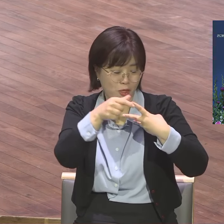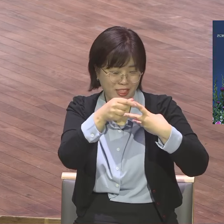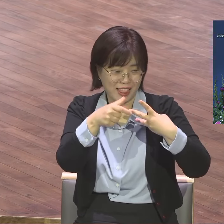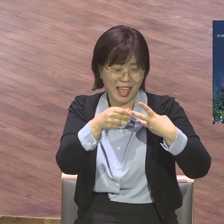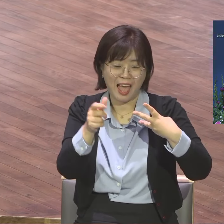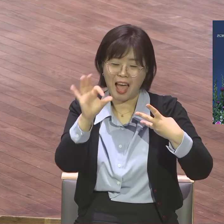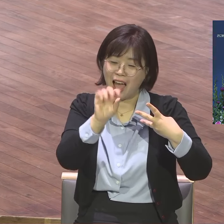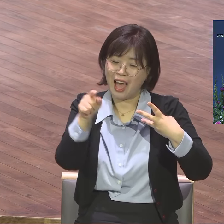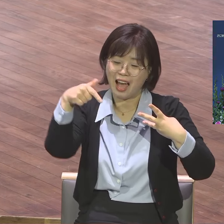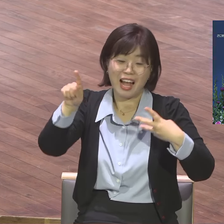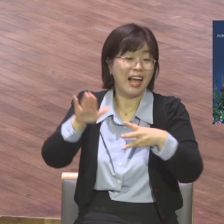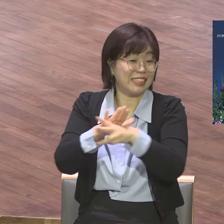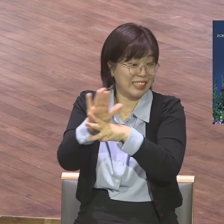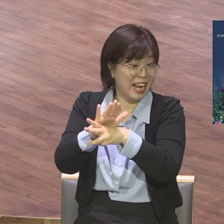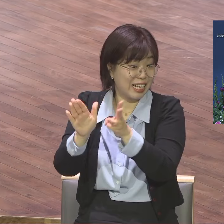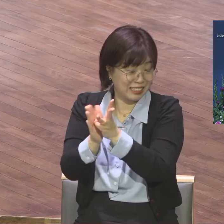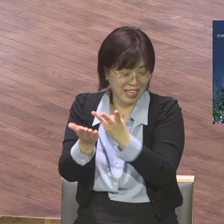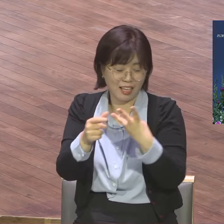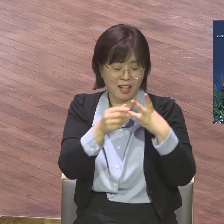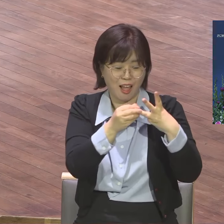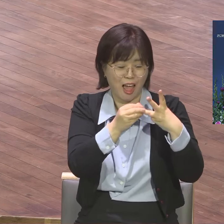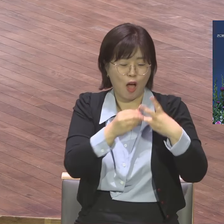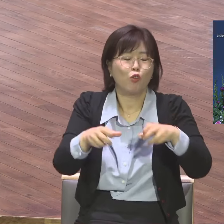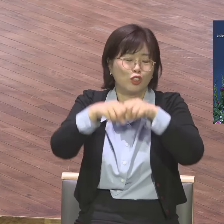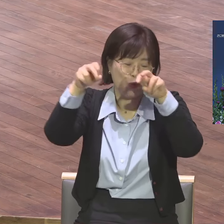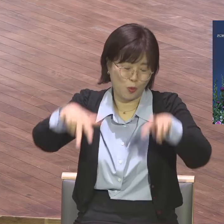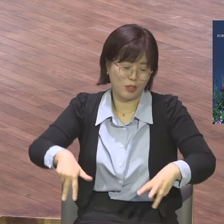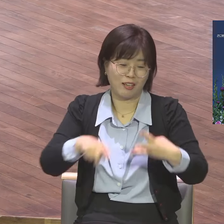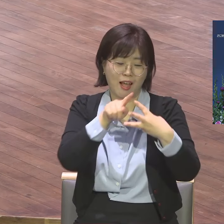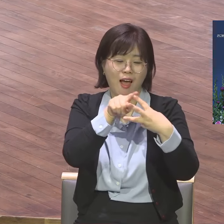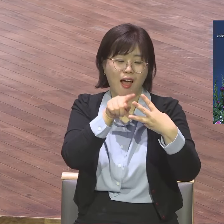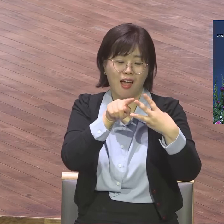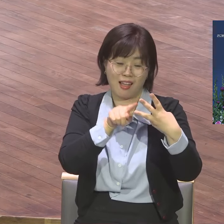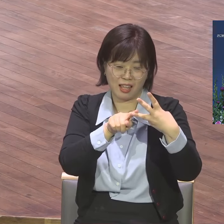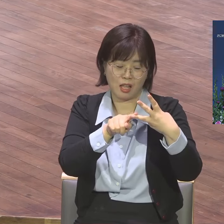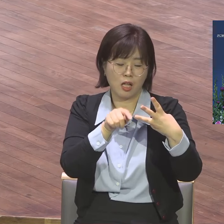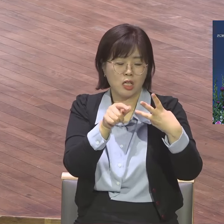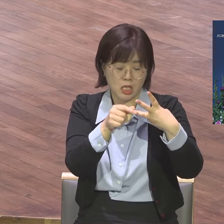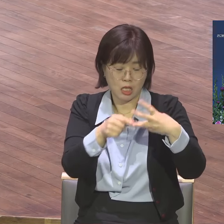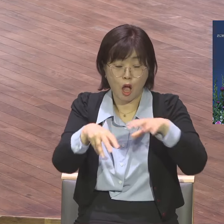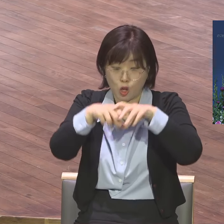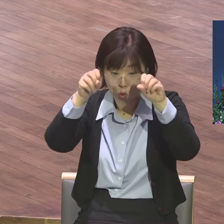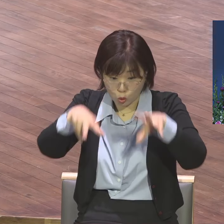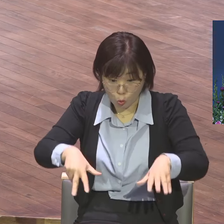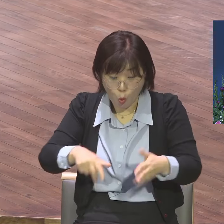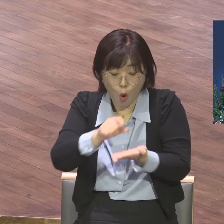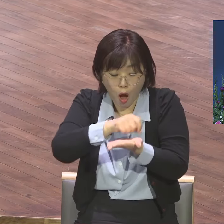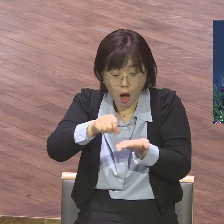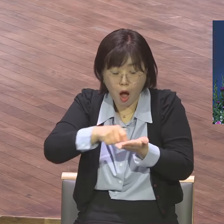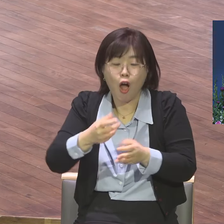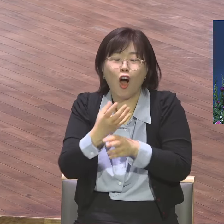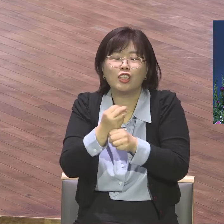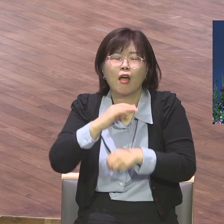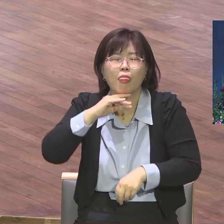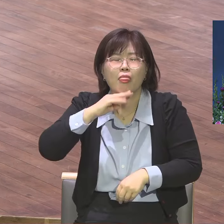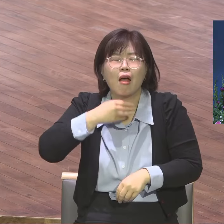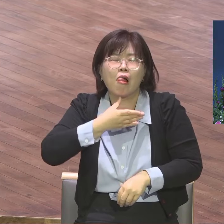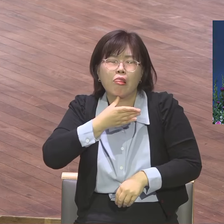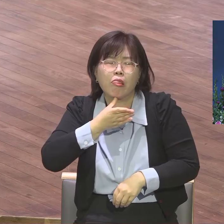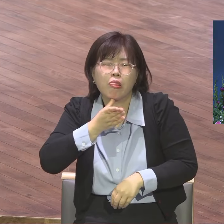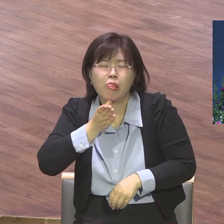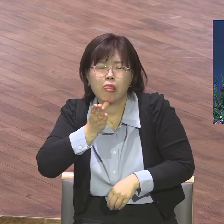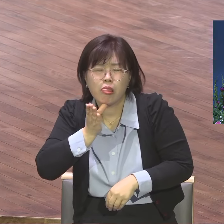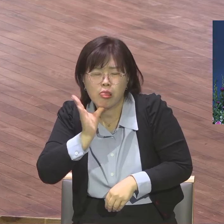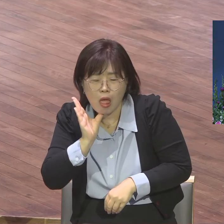전도서입니다. 지난 시간까지 살펴본 이 잠언, 이 말씀은 솔로몬이 정말